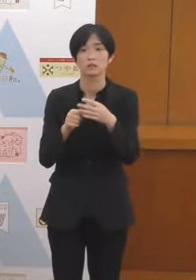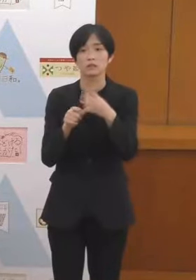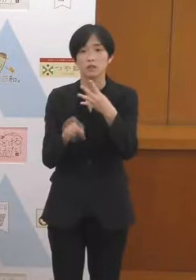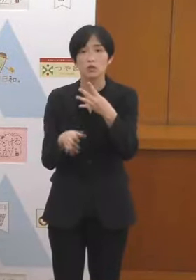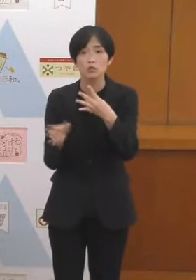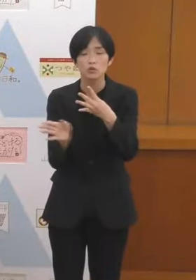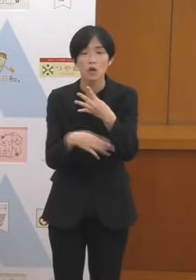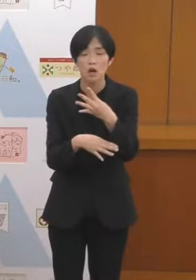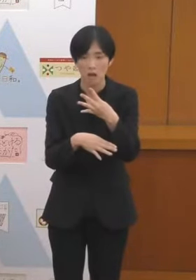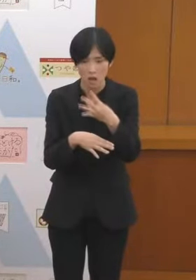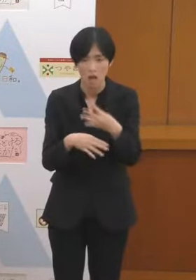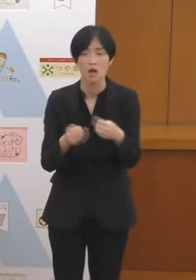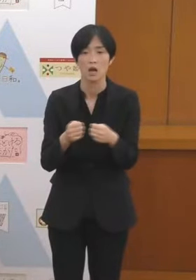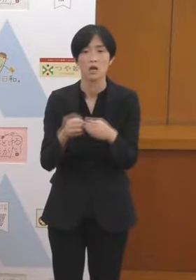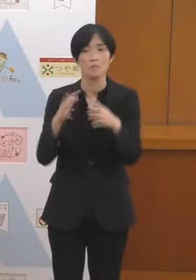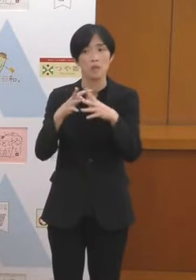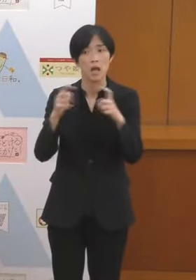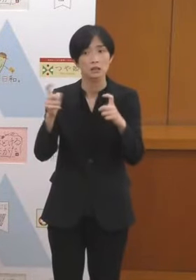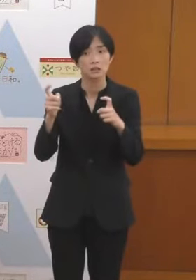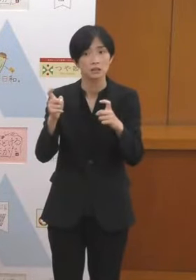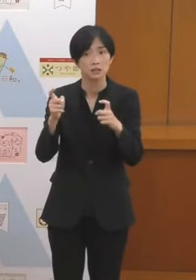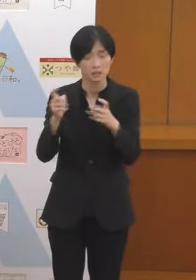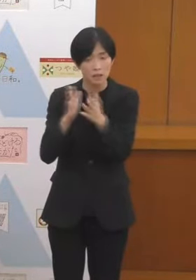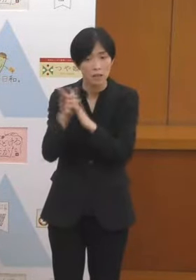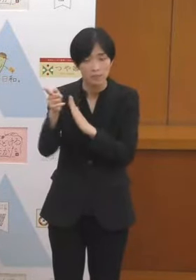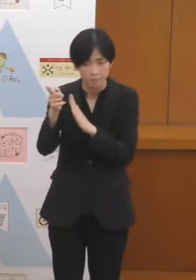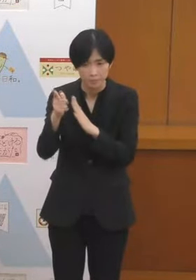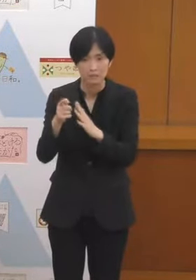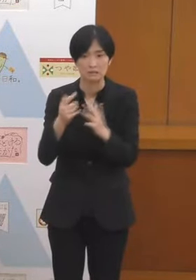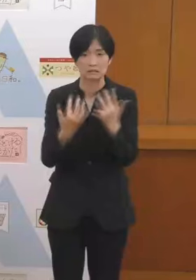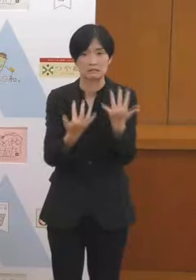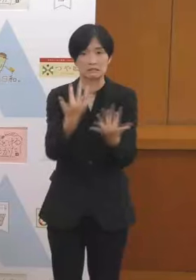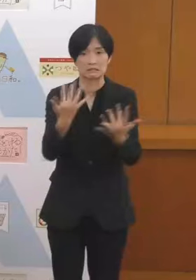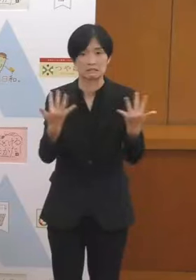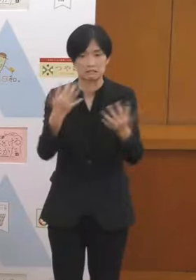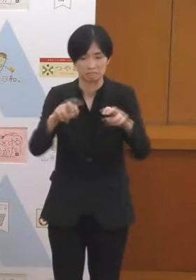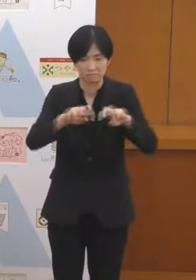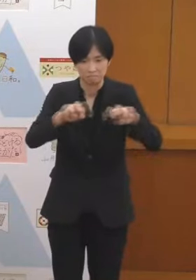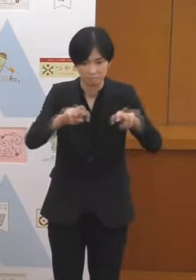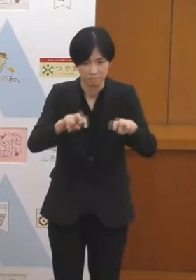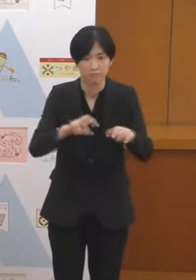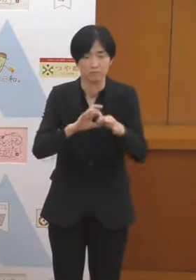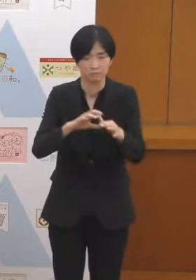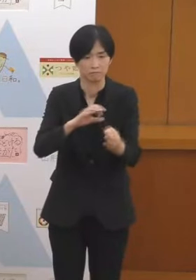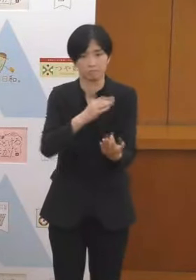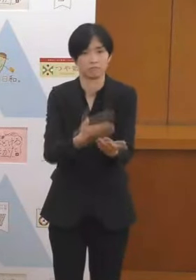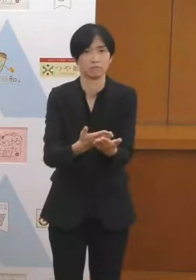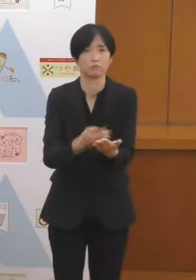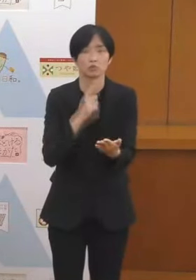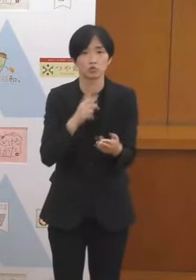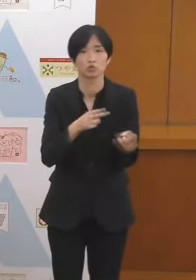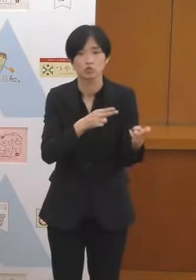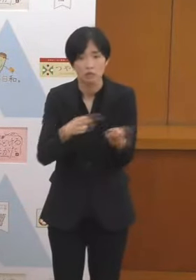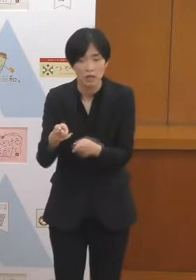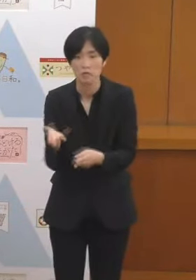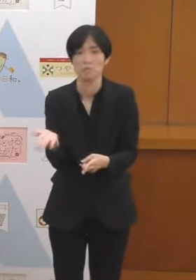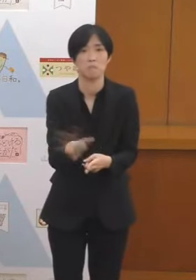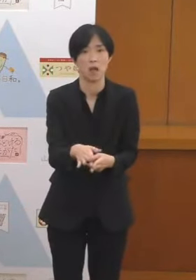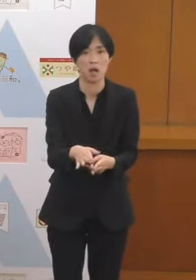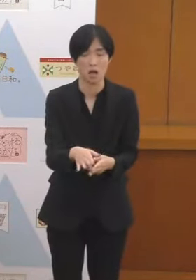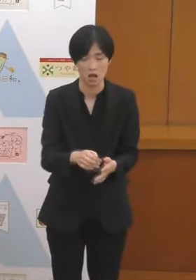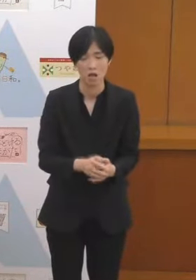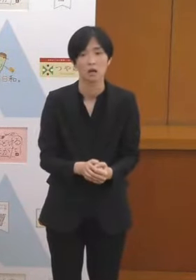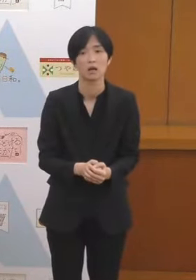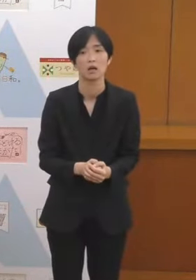森林を開発する事業者に対しエネ事業者に関してはえ課税をするという新しい制度を導入しましたこれについ